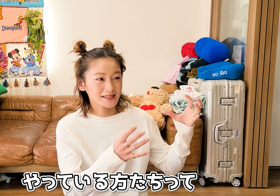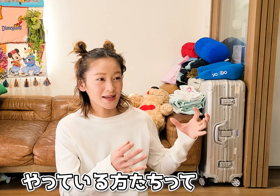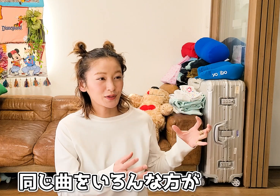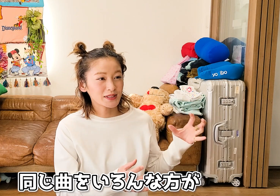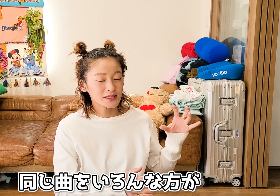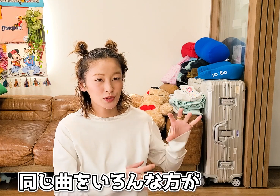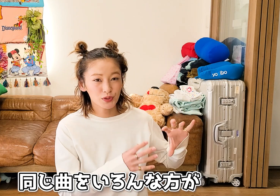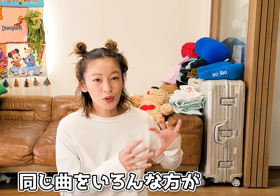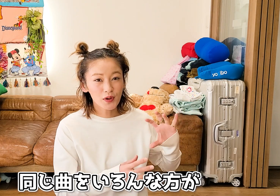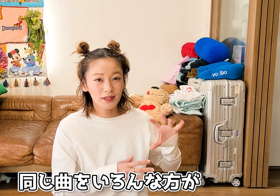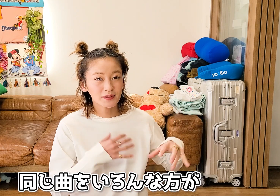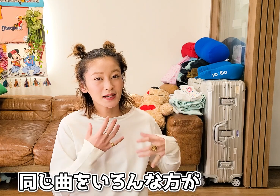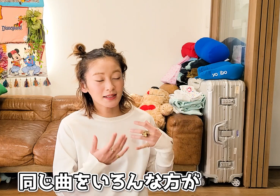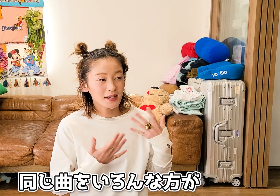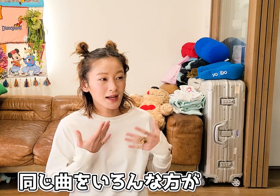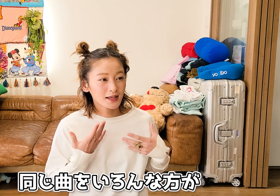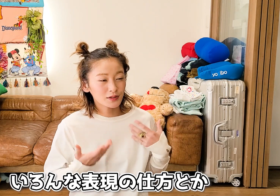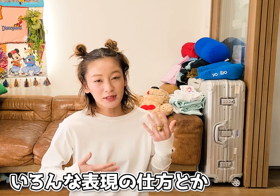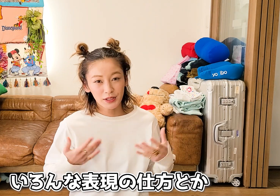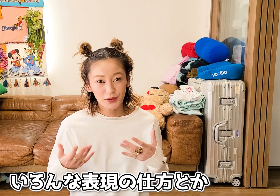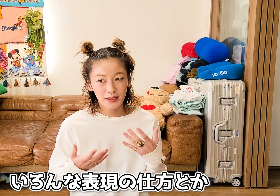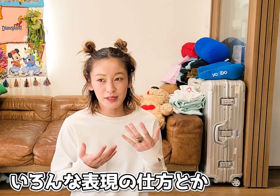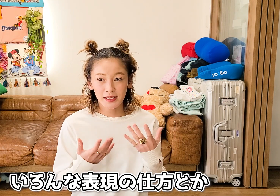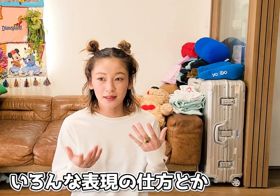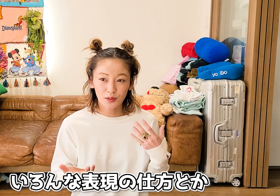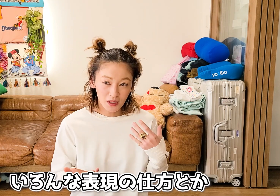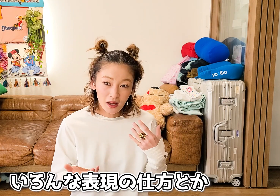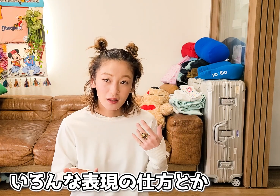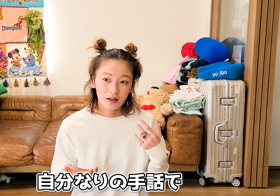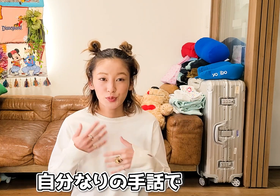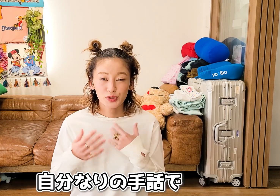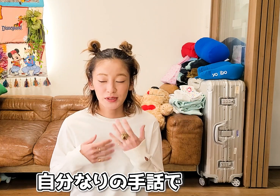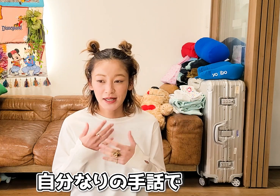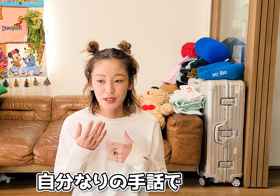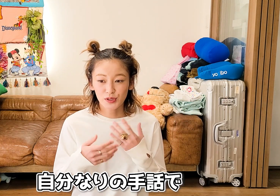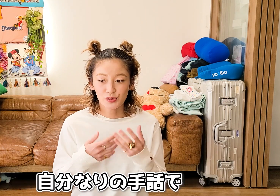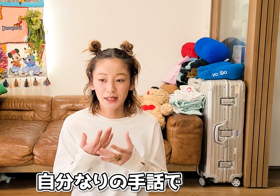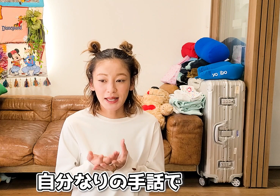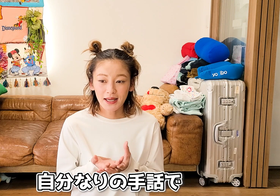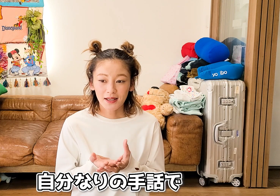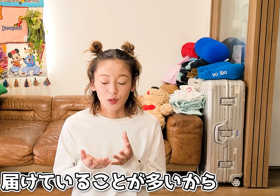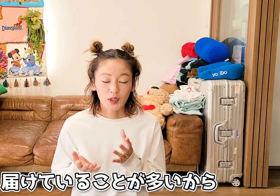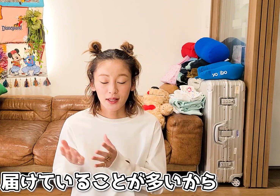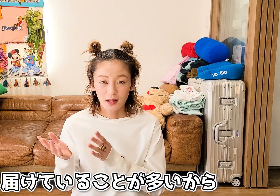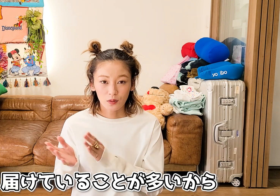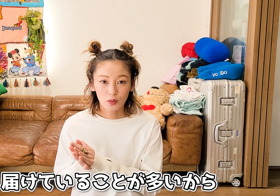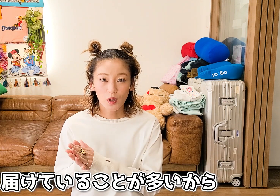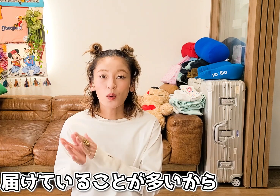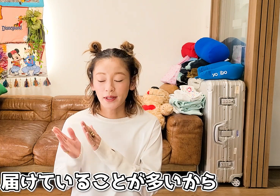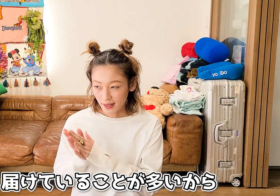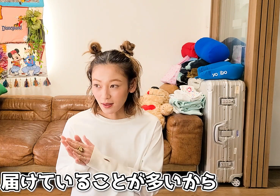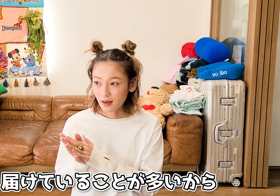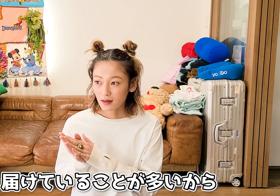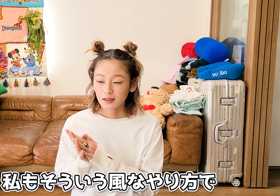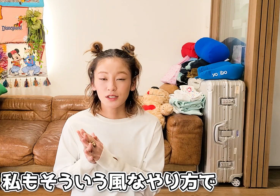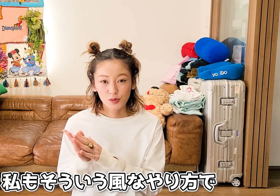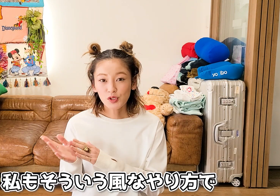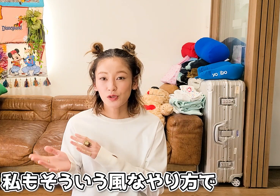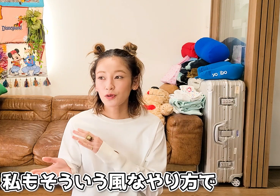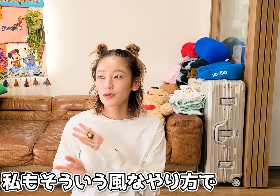って同じ曲をいろんな方がいろんな表現の仕方とか、自分なりの手話で届けていることが多いから、私もそういう風なや